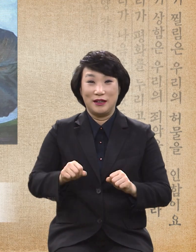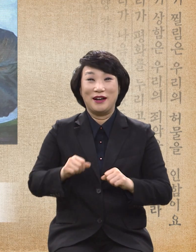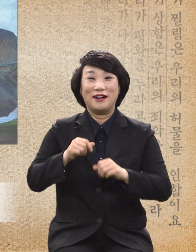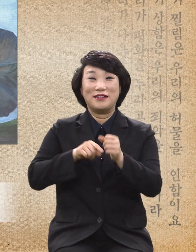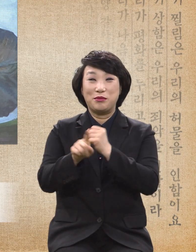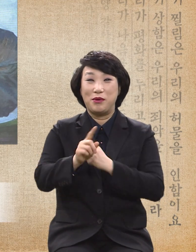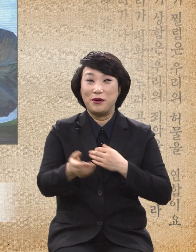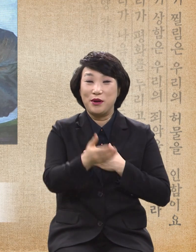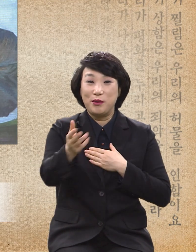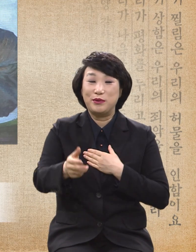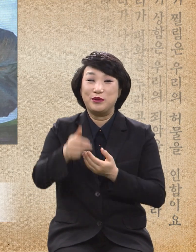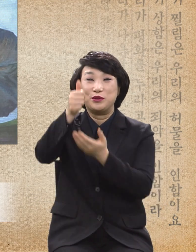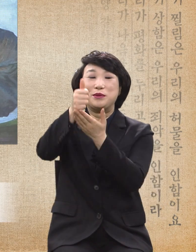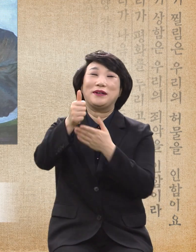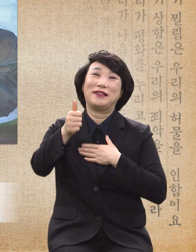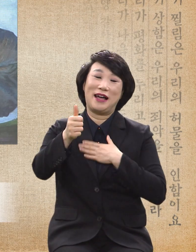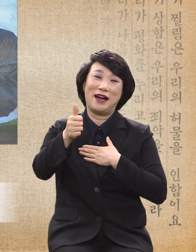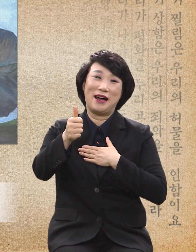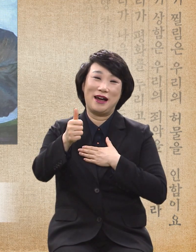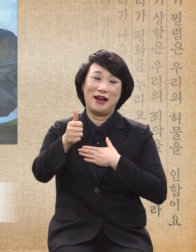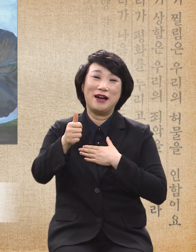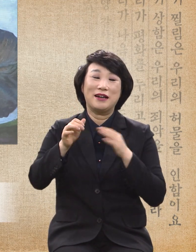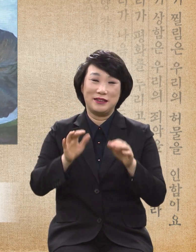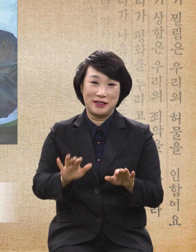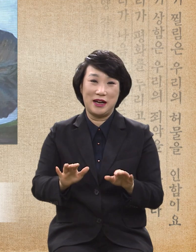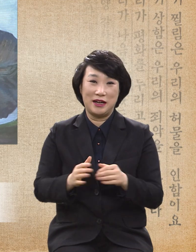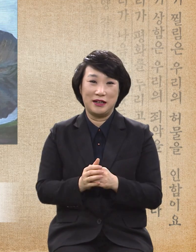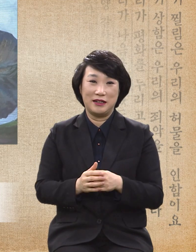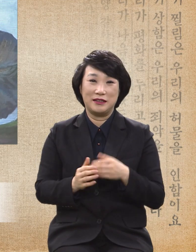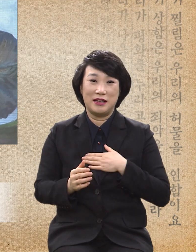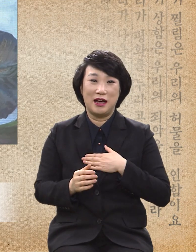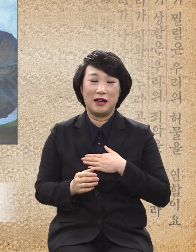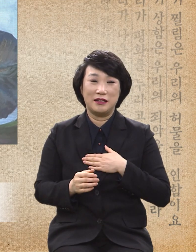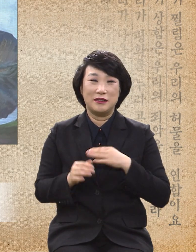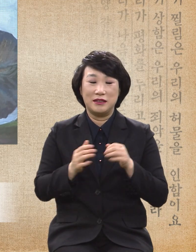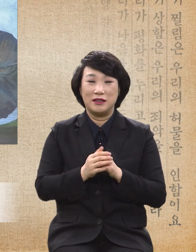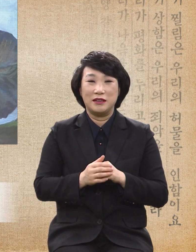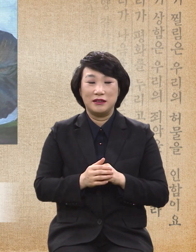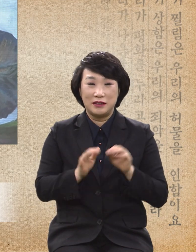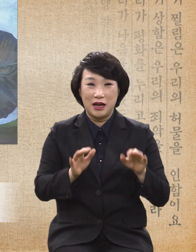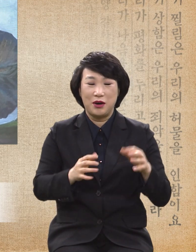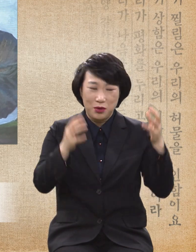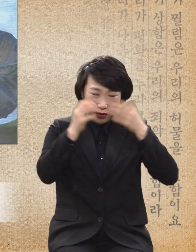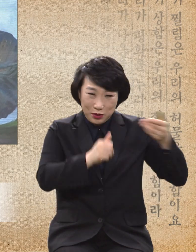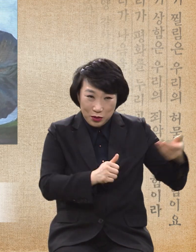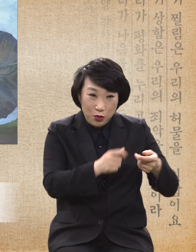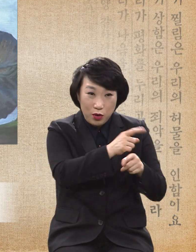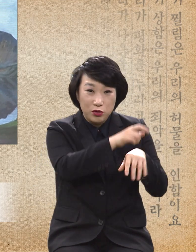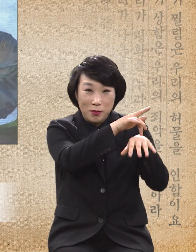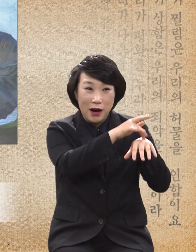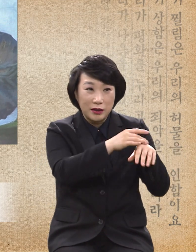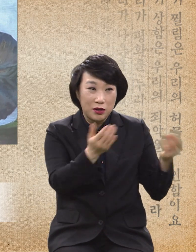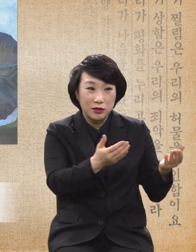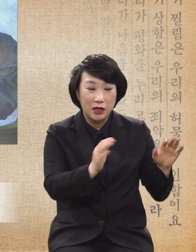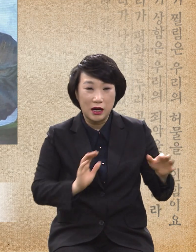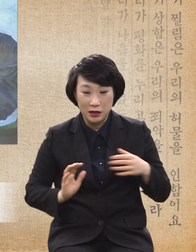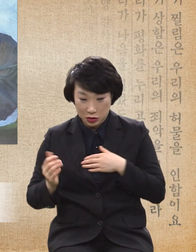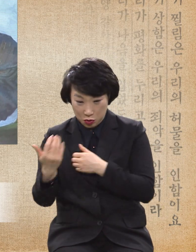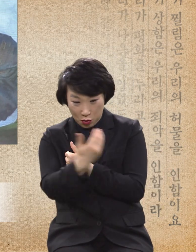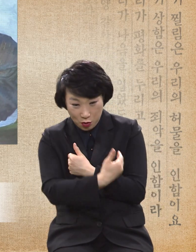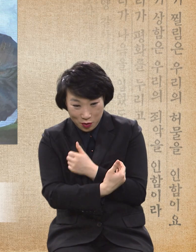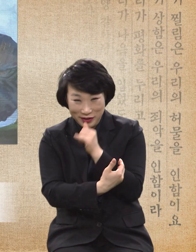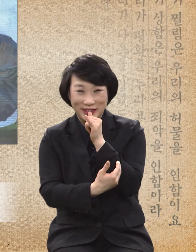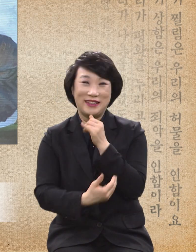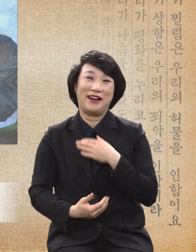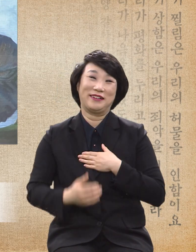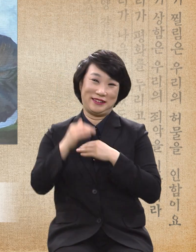얘기는 주님이 나를 피하고 나를 고통스럽게 하는 원수에게서 그 안에서 보호하시겠다는